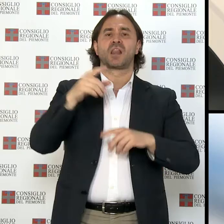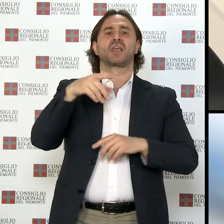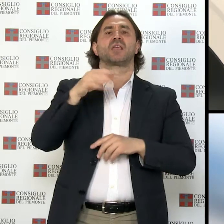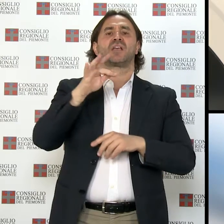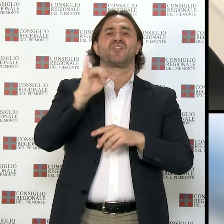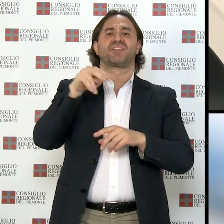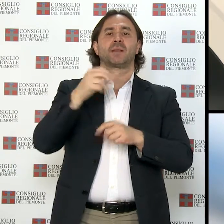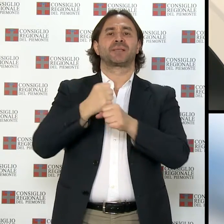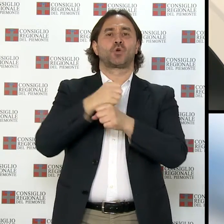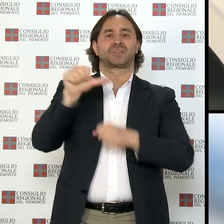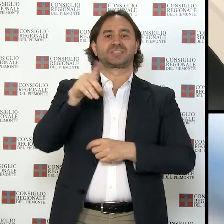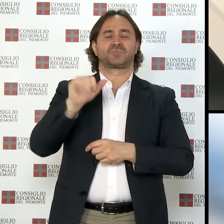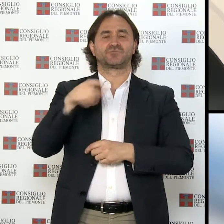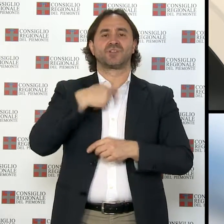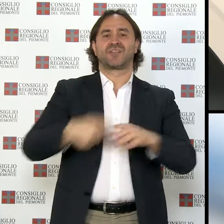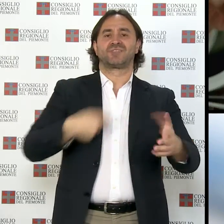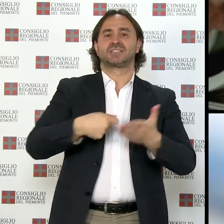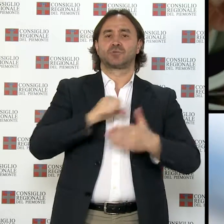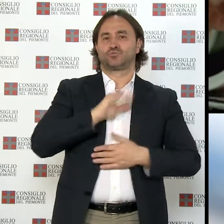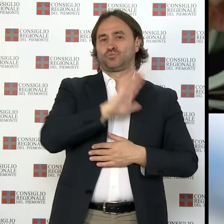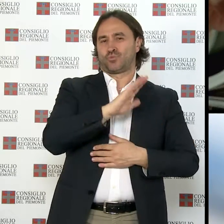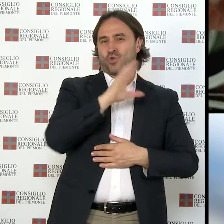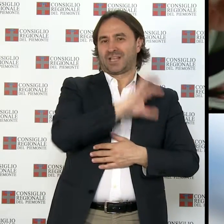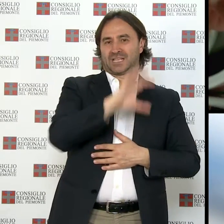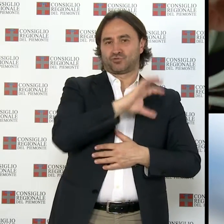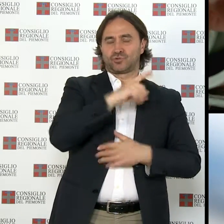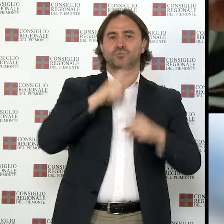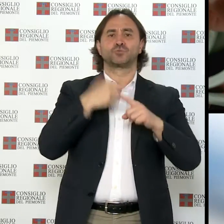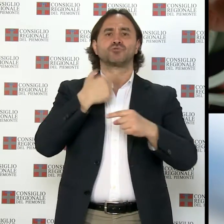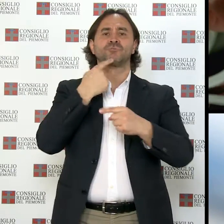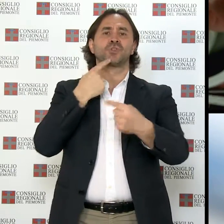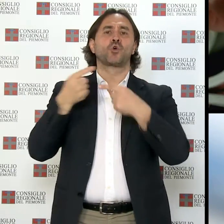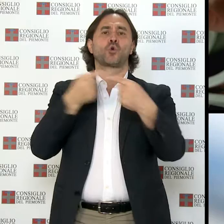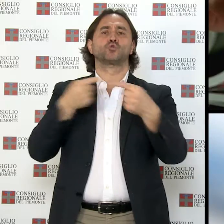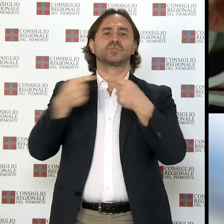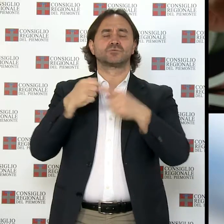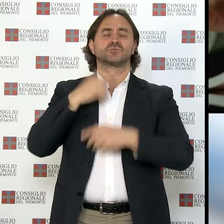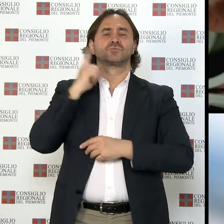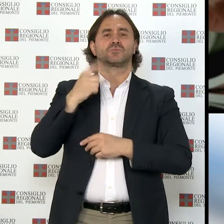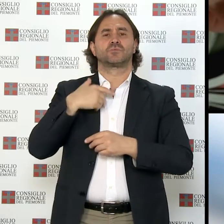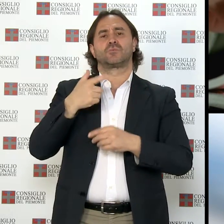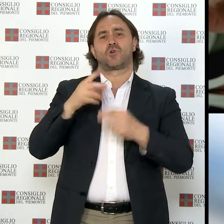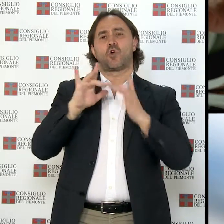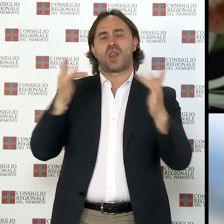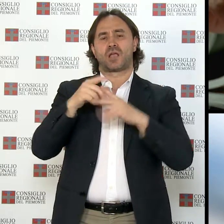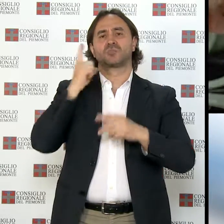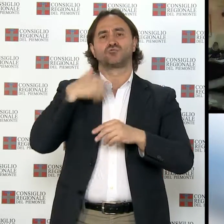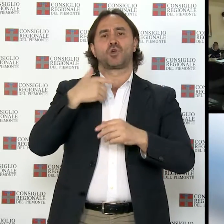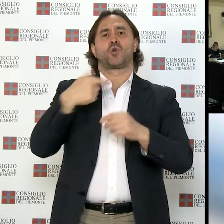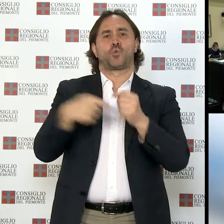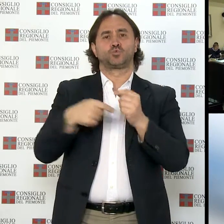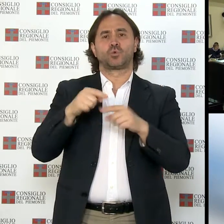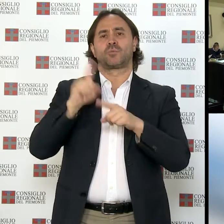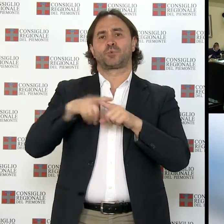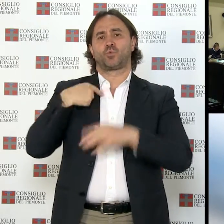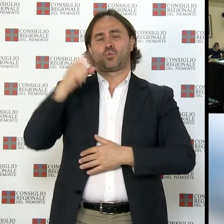la finanziaria regionale, e sono state avviate le consultazioni online sulla proposta di legge contro usura e indebitamento.